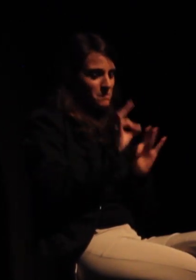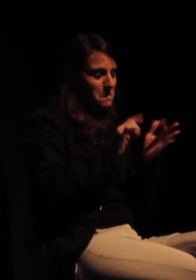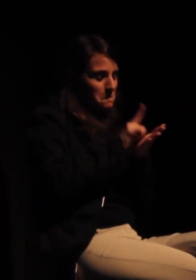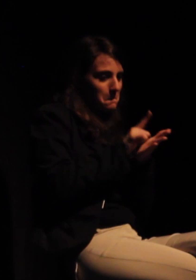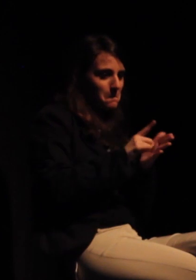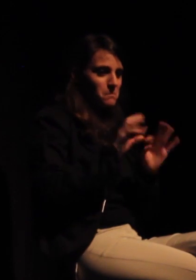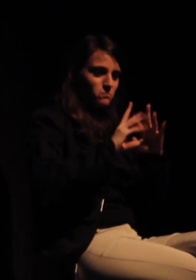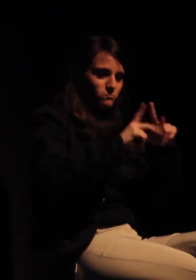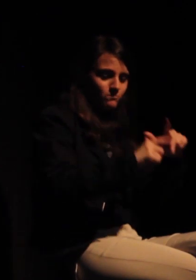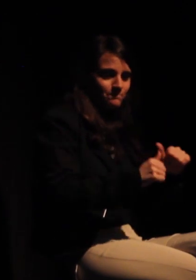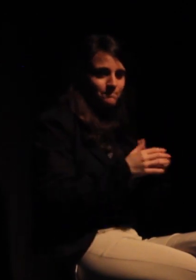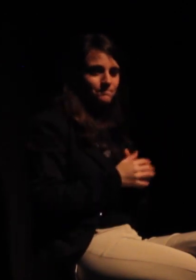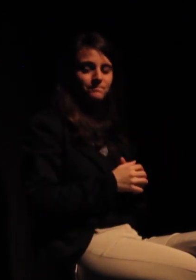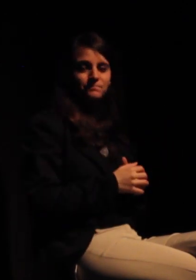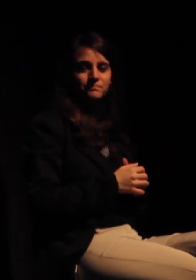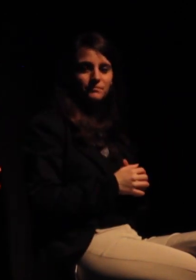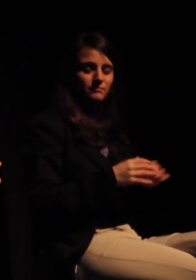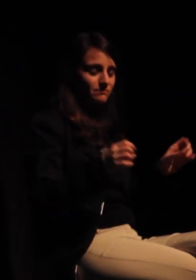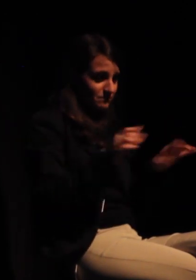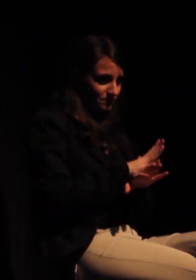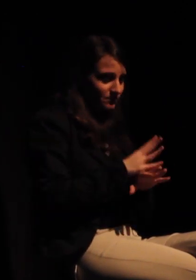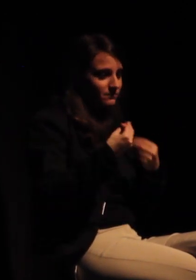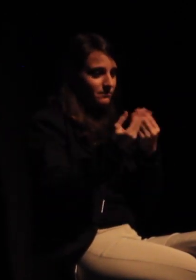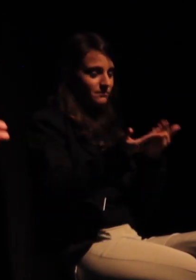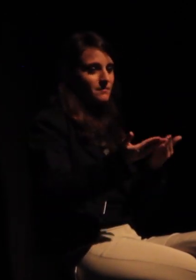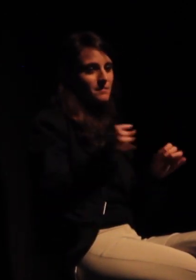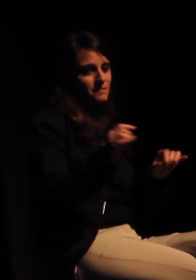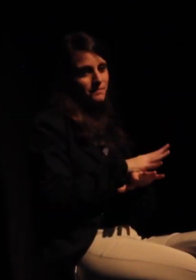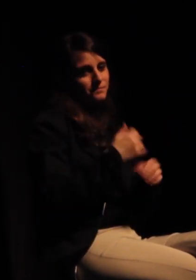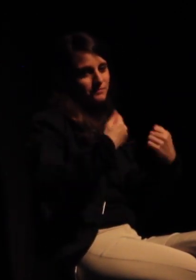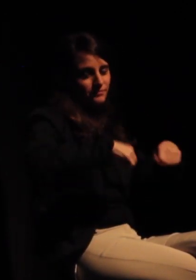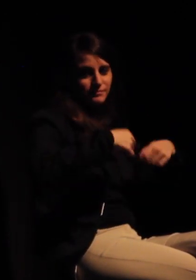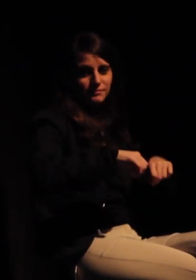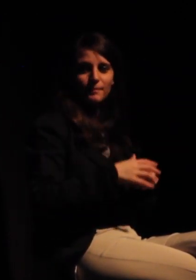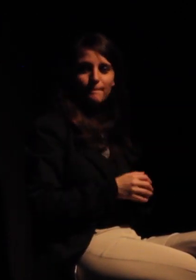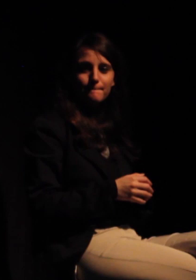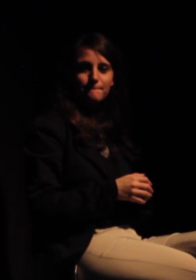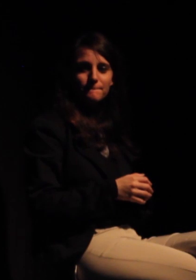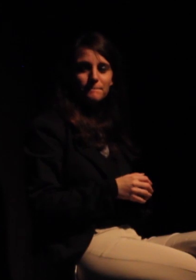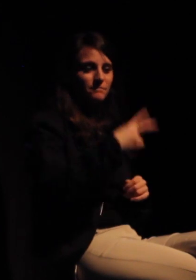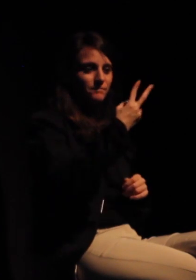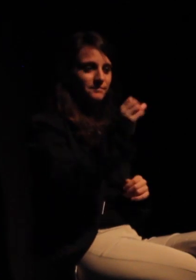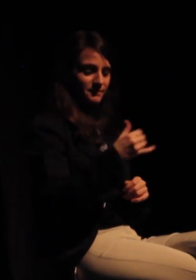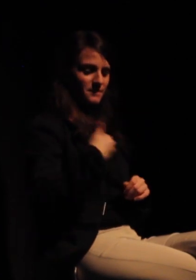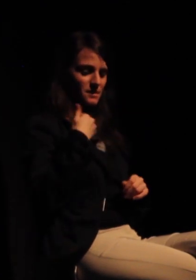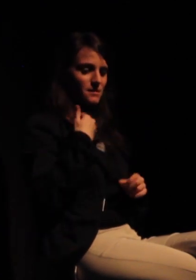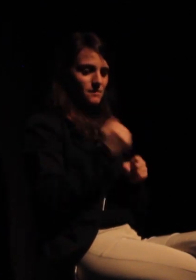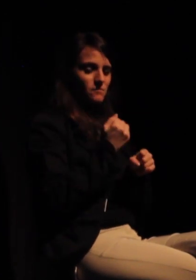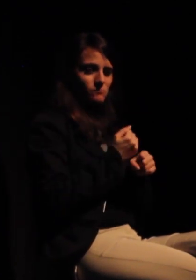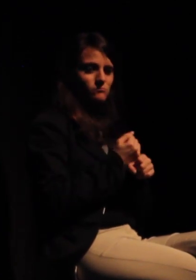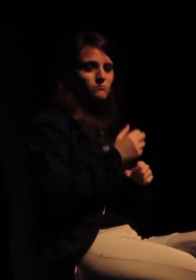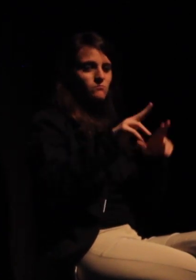isso, aquilo. Então não adianta, chegou a hora, tem que sair de algum lugar. Em 26 anos de Estado,